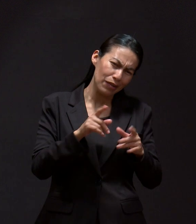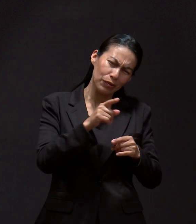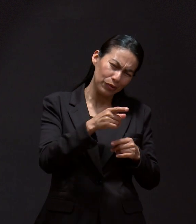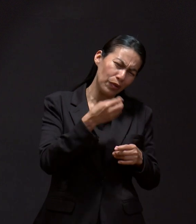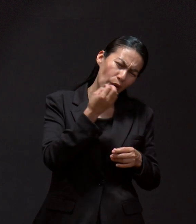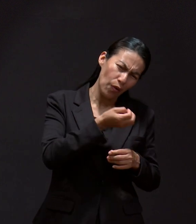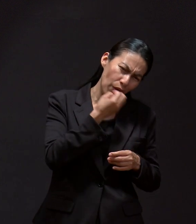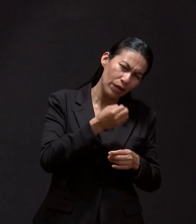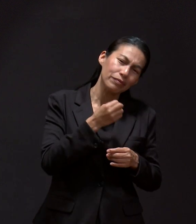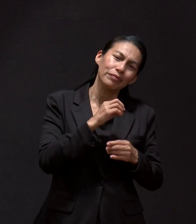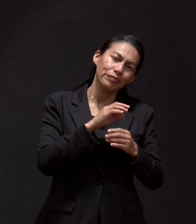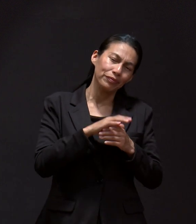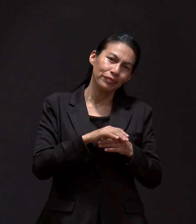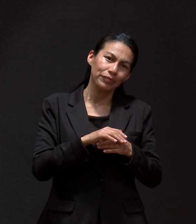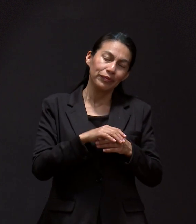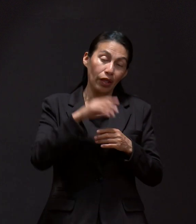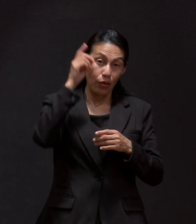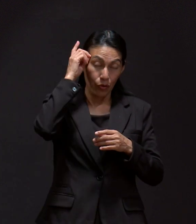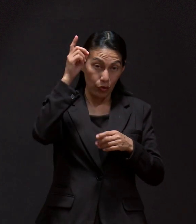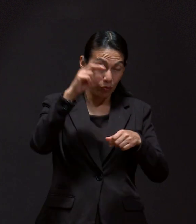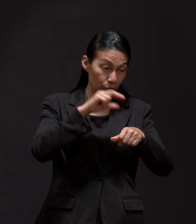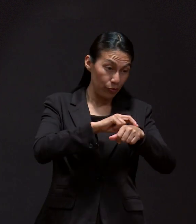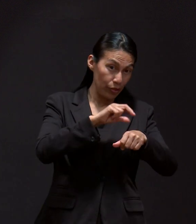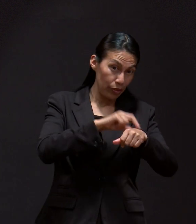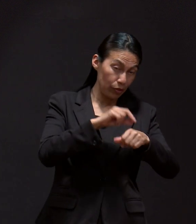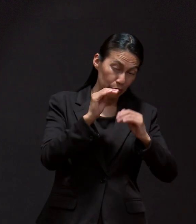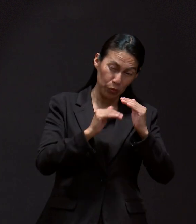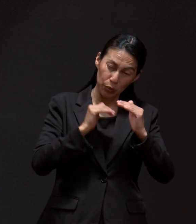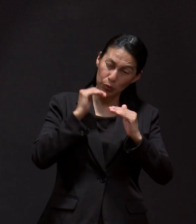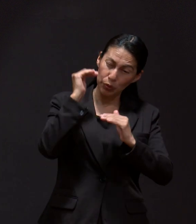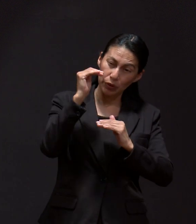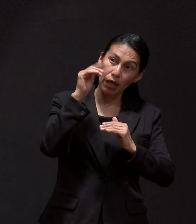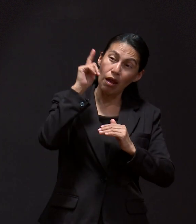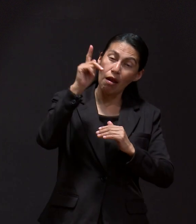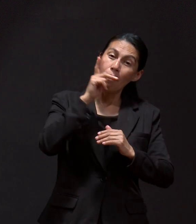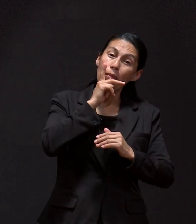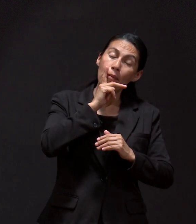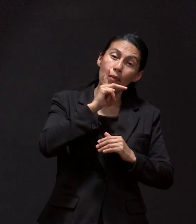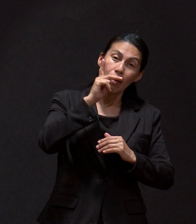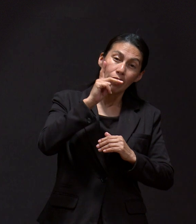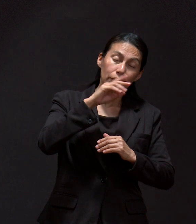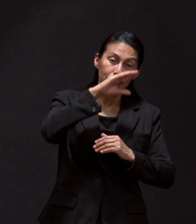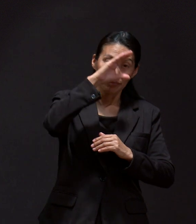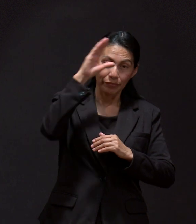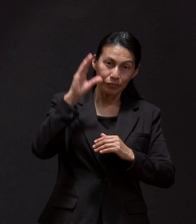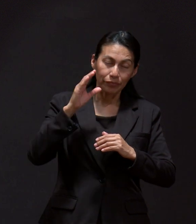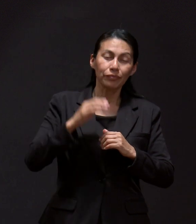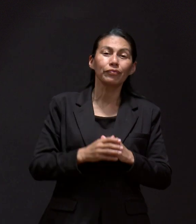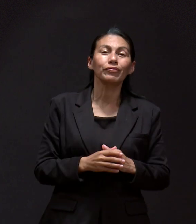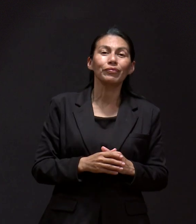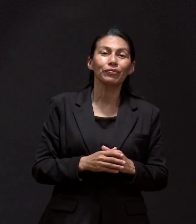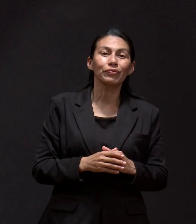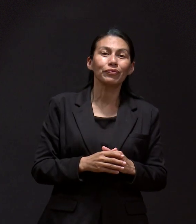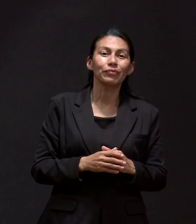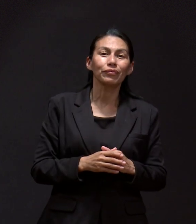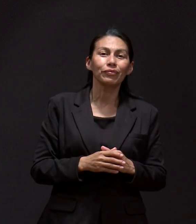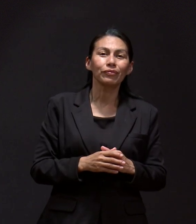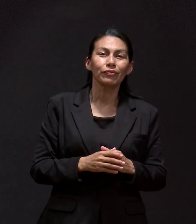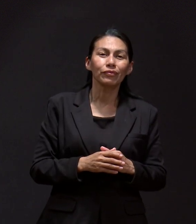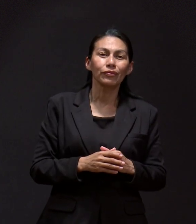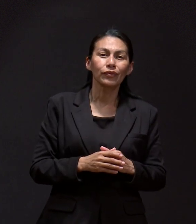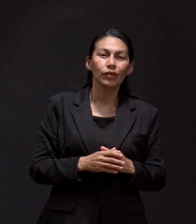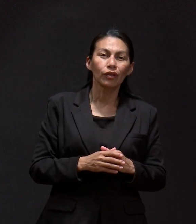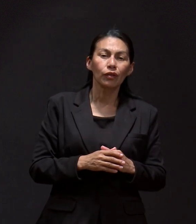luego estaremos orando por ti él es el médico de médicos nuestro padre celestial si